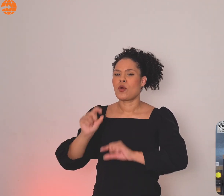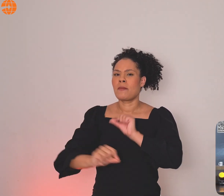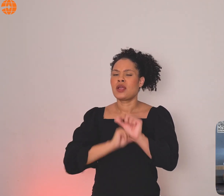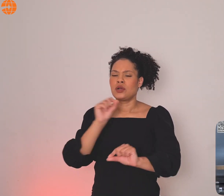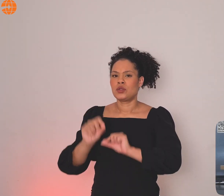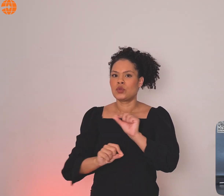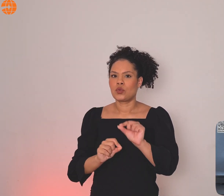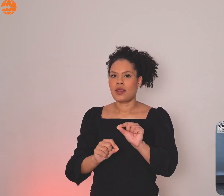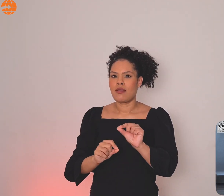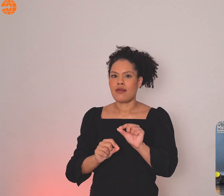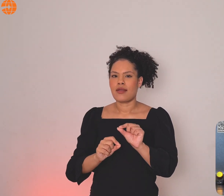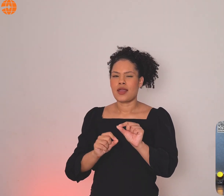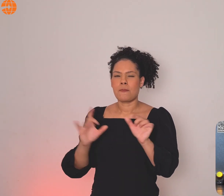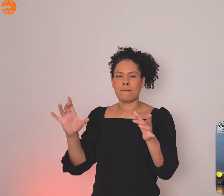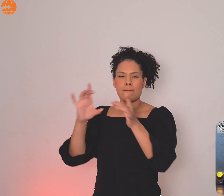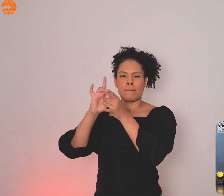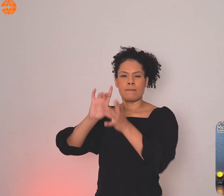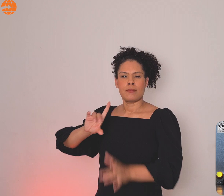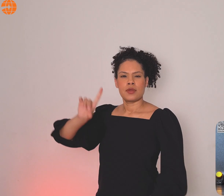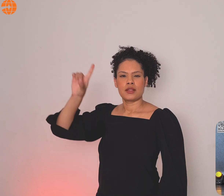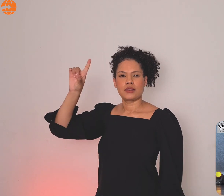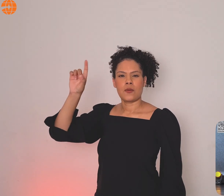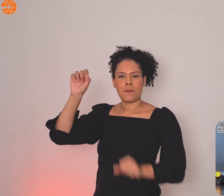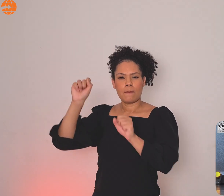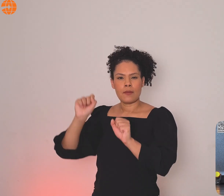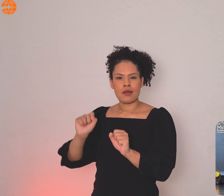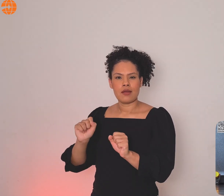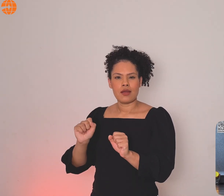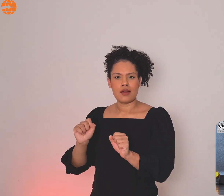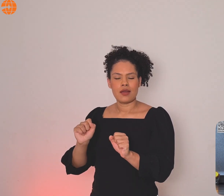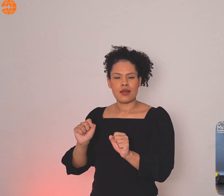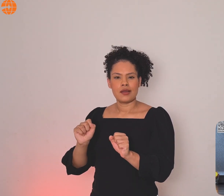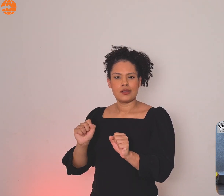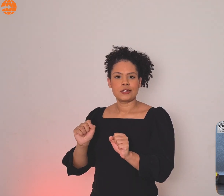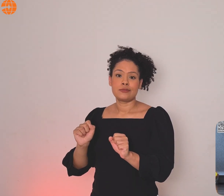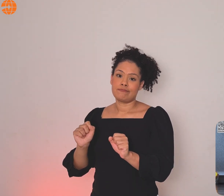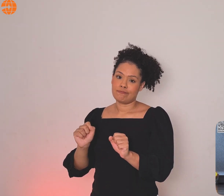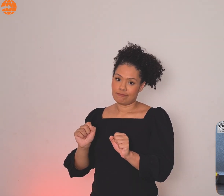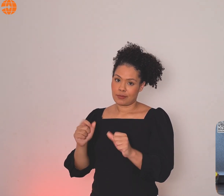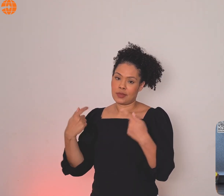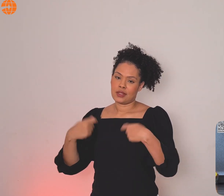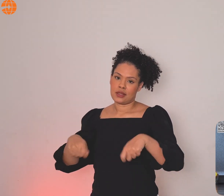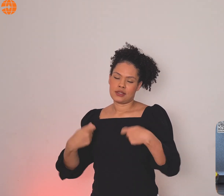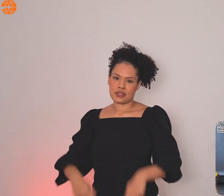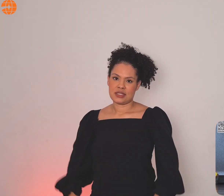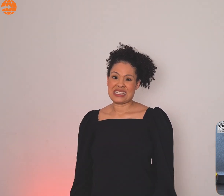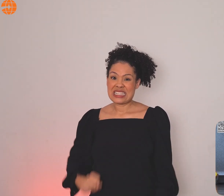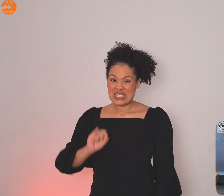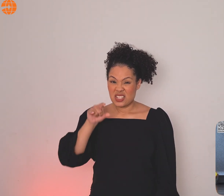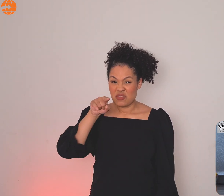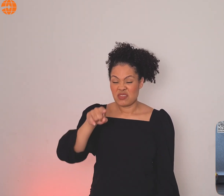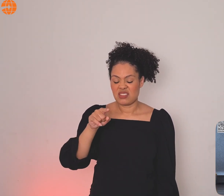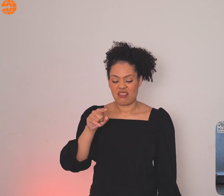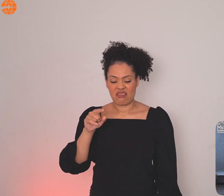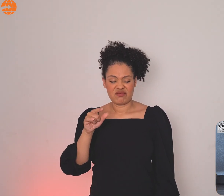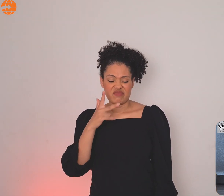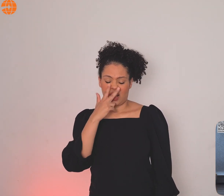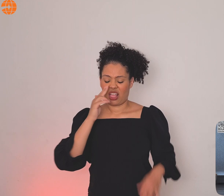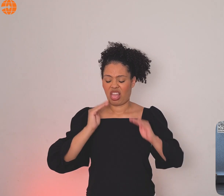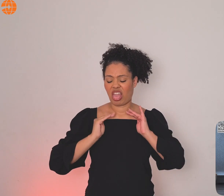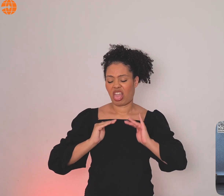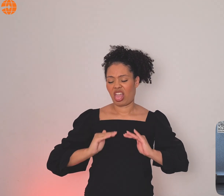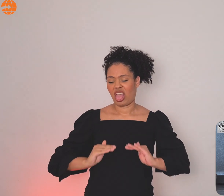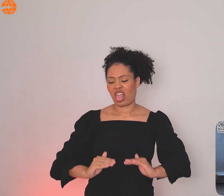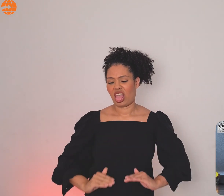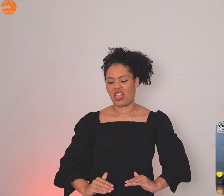as suas fraquezas. O que você menos revela é que existe um Deus que te faz superar os obstáculos,